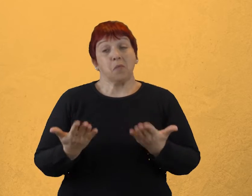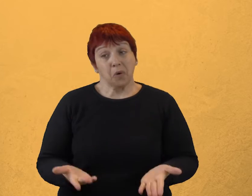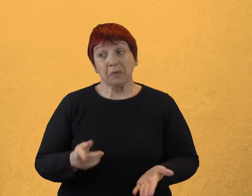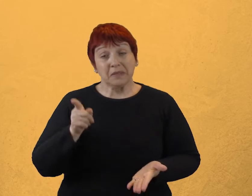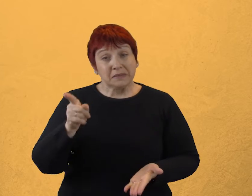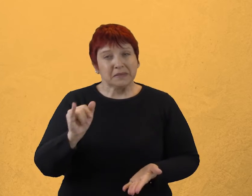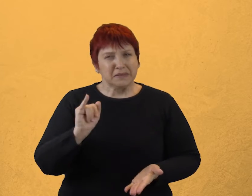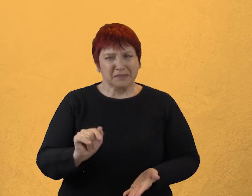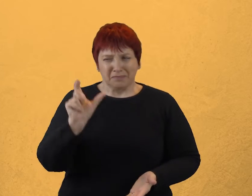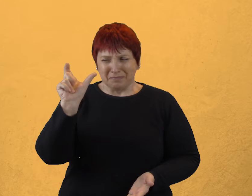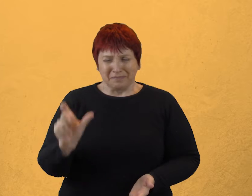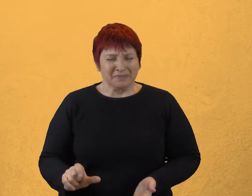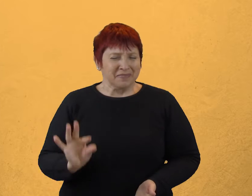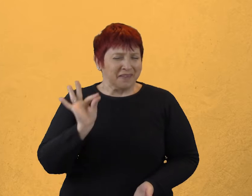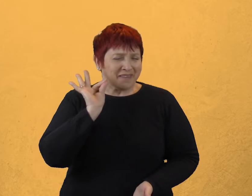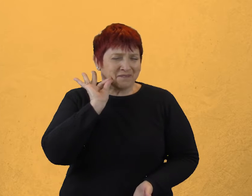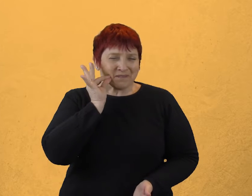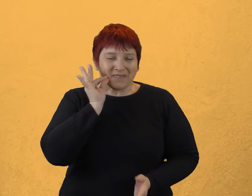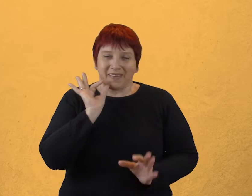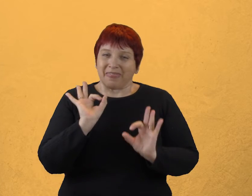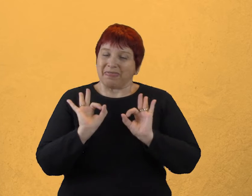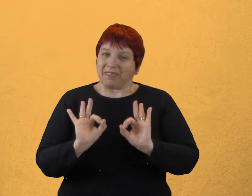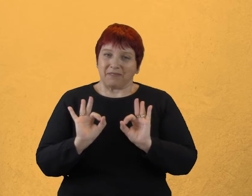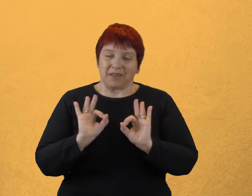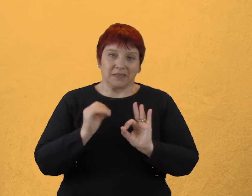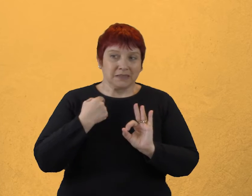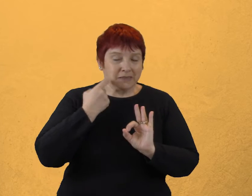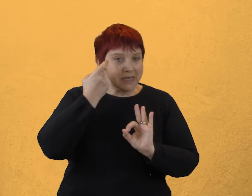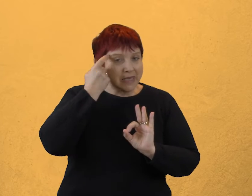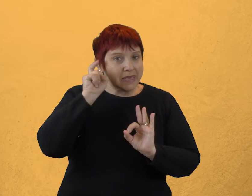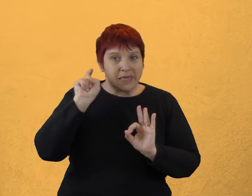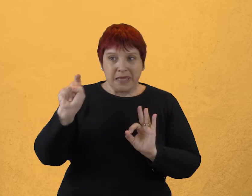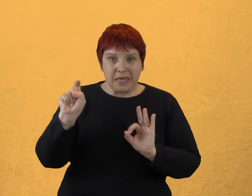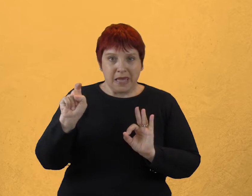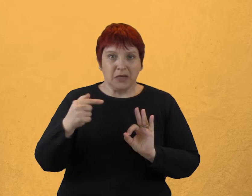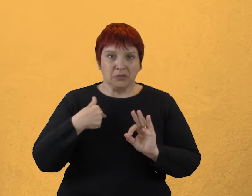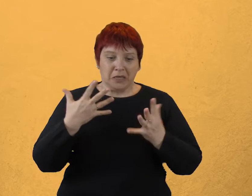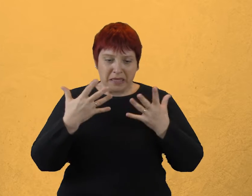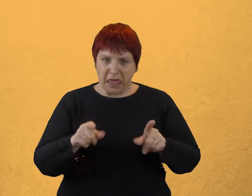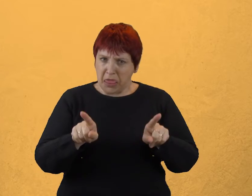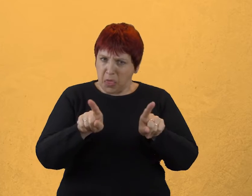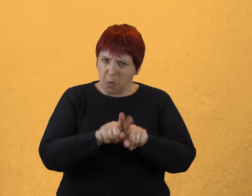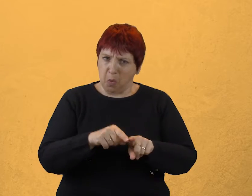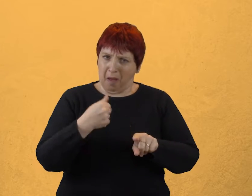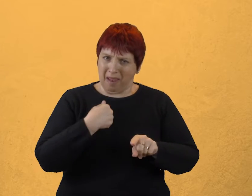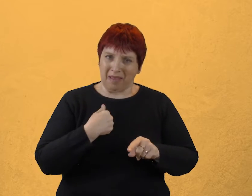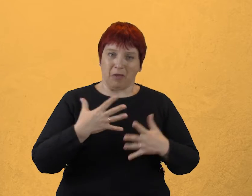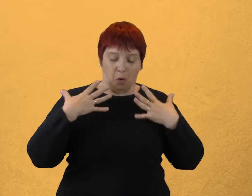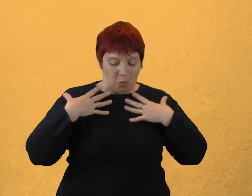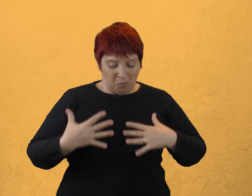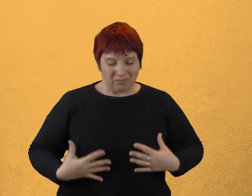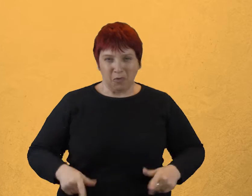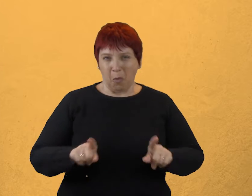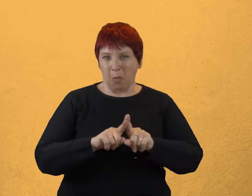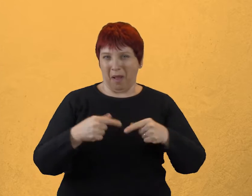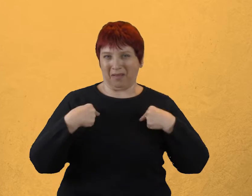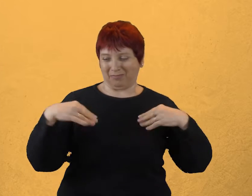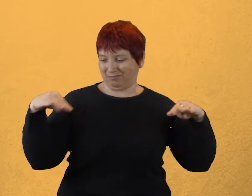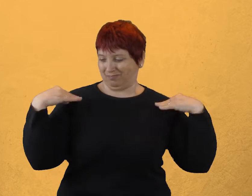en una nada. En realidad estaba divina, divina, divina. Yo también quise aparecer con ropa de atleta y por un momento me